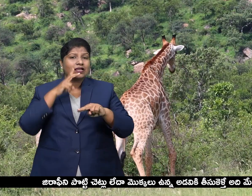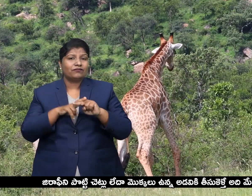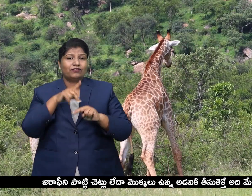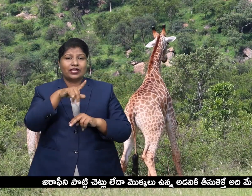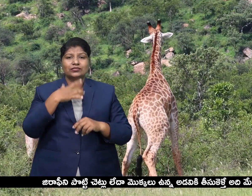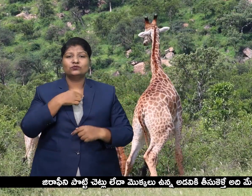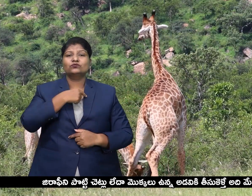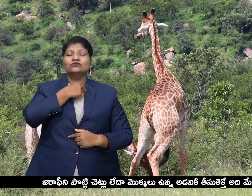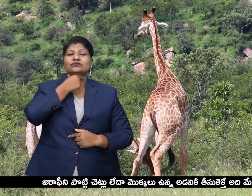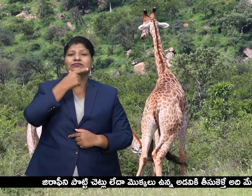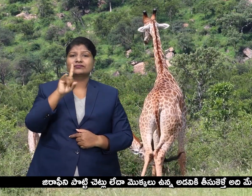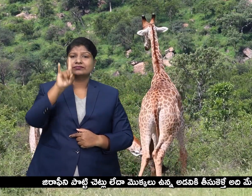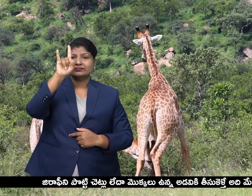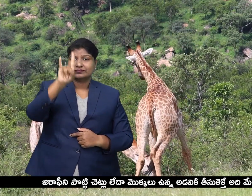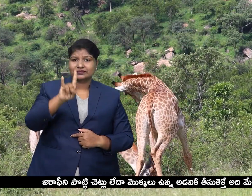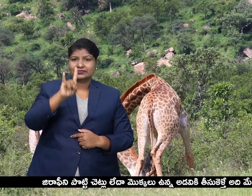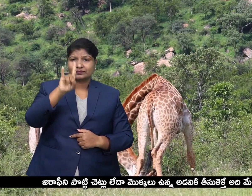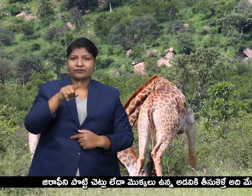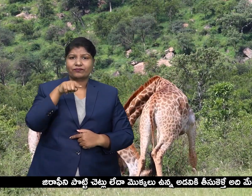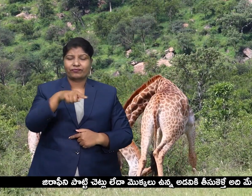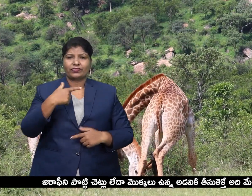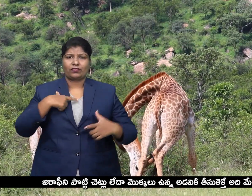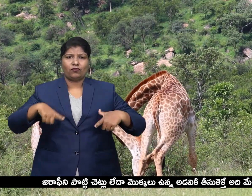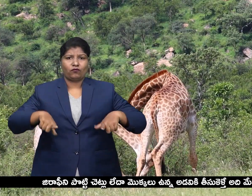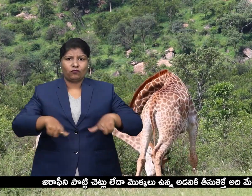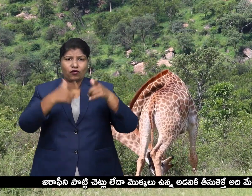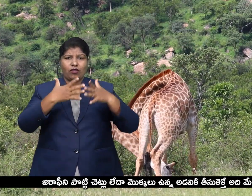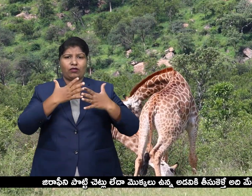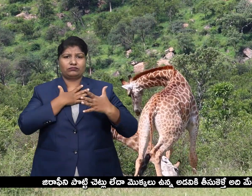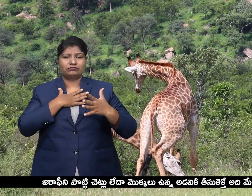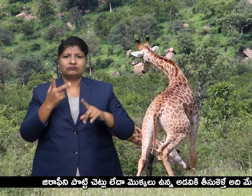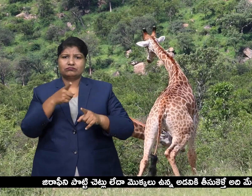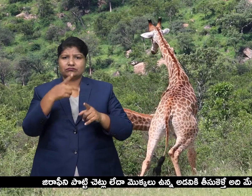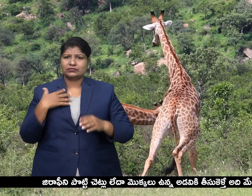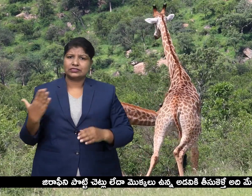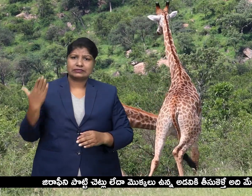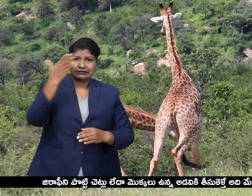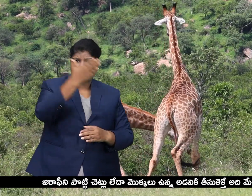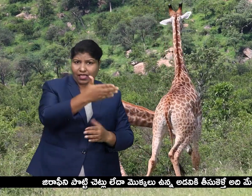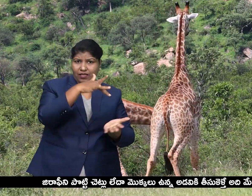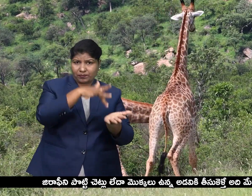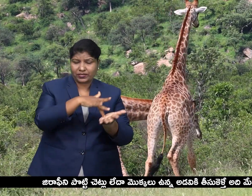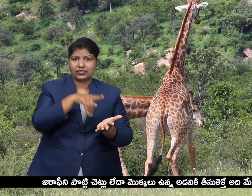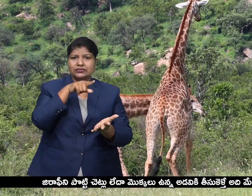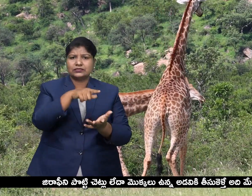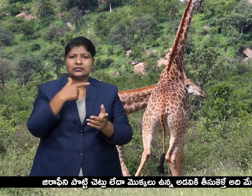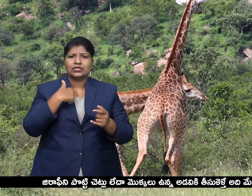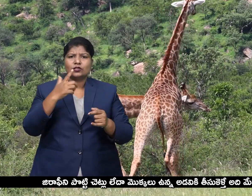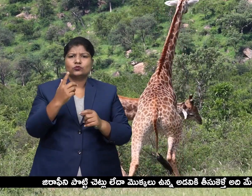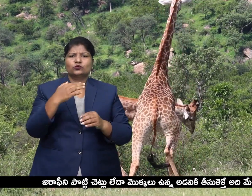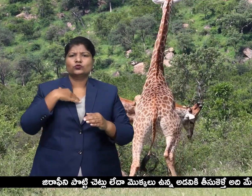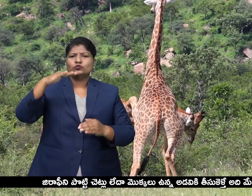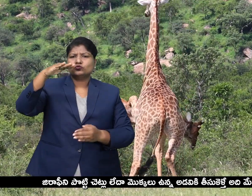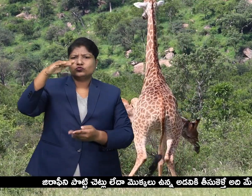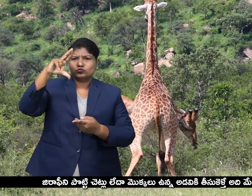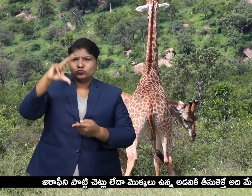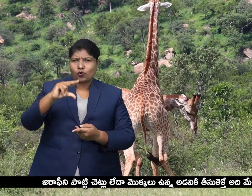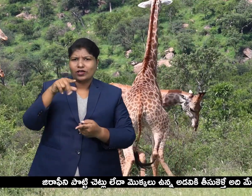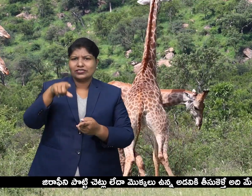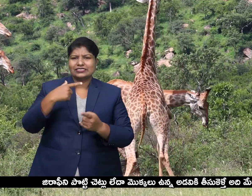జిరాఫీని పొట్టి చెట్లు లేదా మొక్కలు ఉన్న అడవికి తీసుకెళ్తే అది మేకగా మారదు.